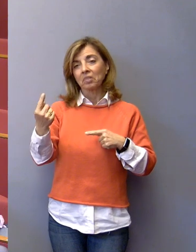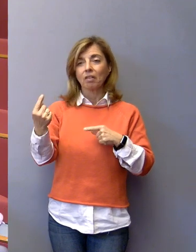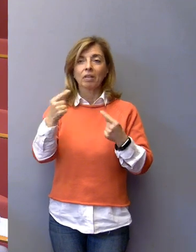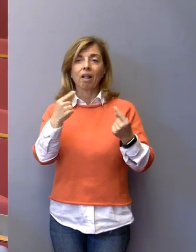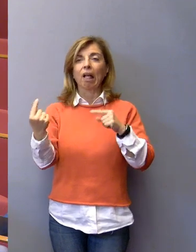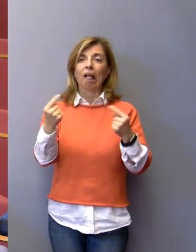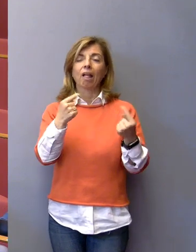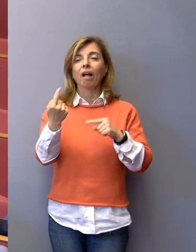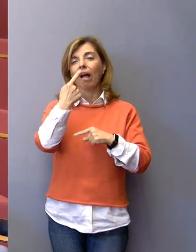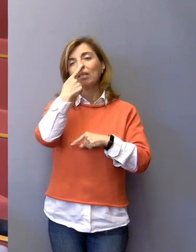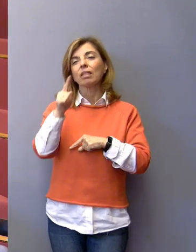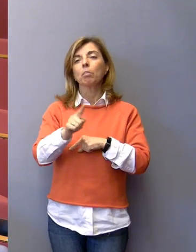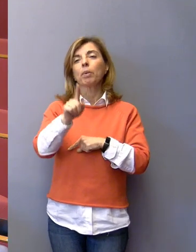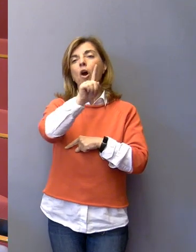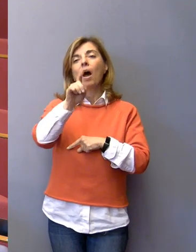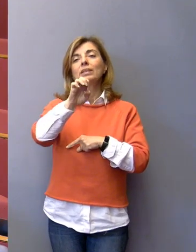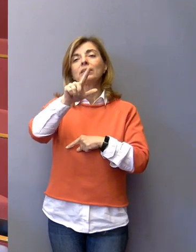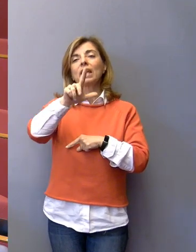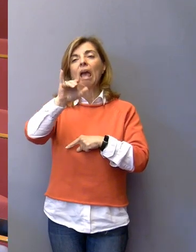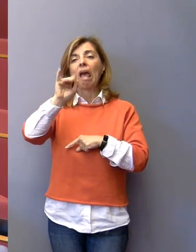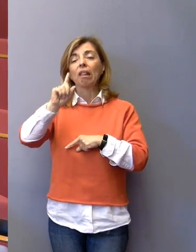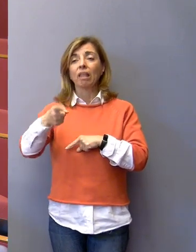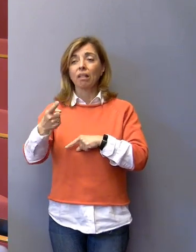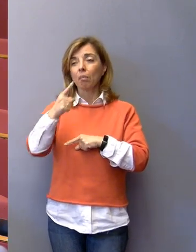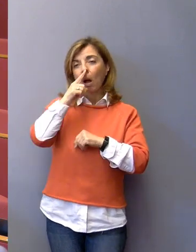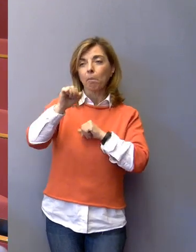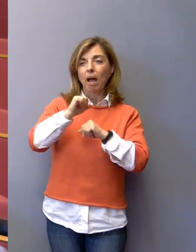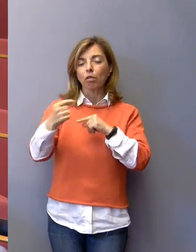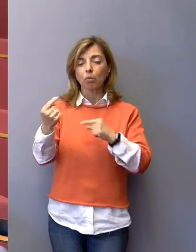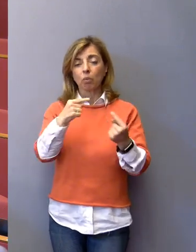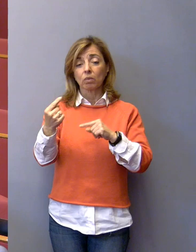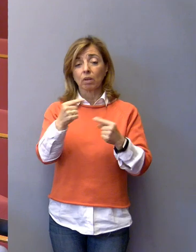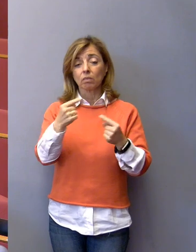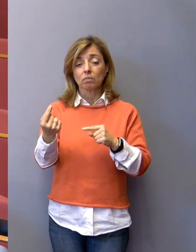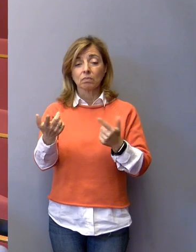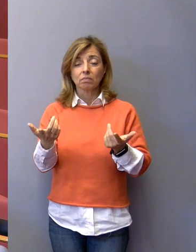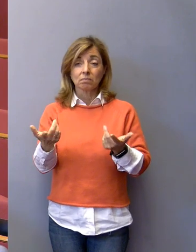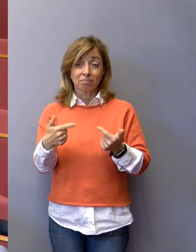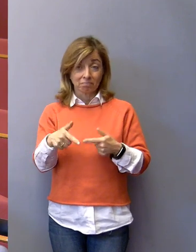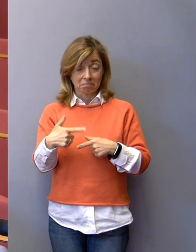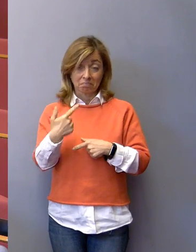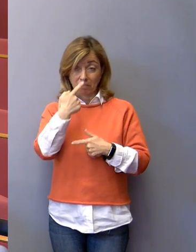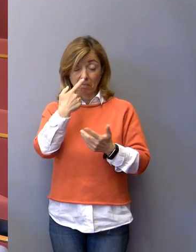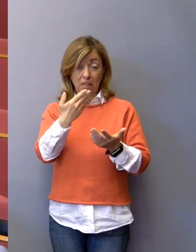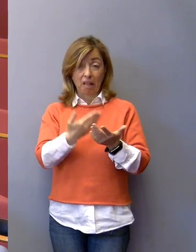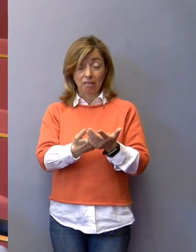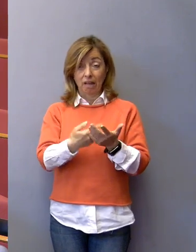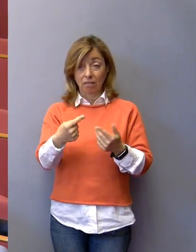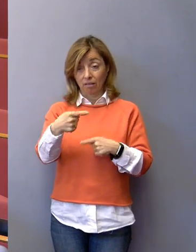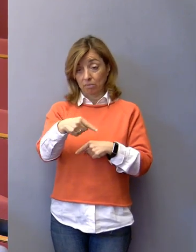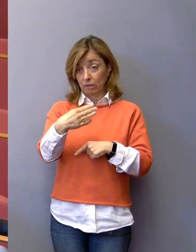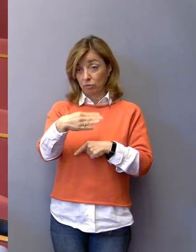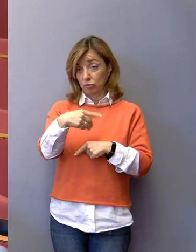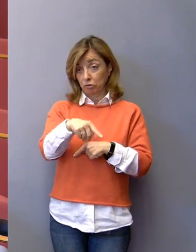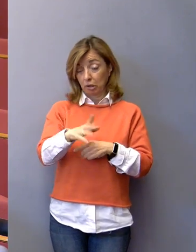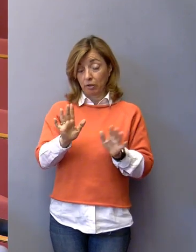della giunta onestamente penso risulti un po' stucchevole in quella che è la città d'Italia il sindaco c'era la quinta ma di certo una città che di fronte